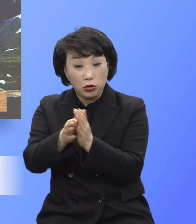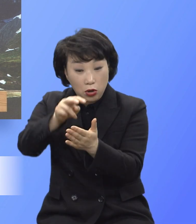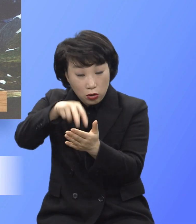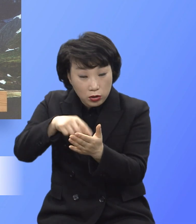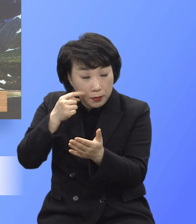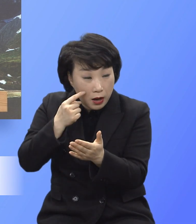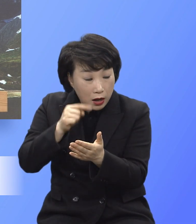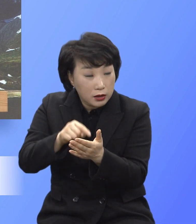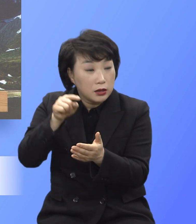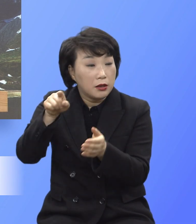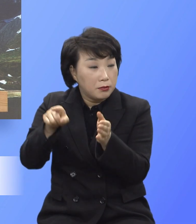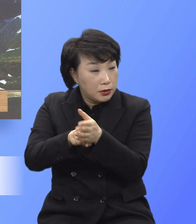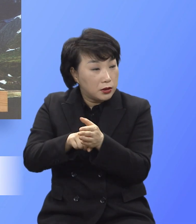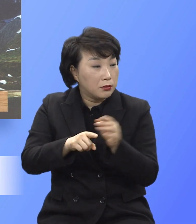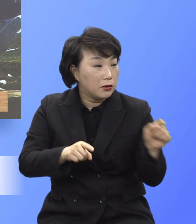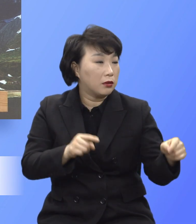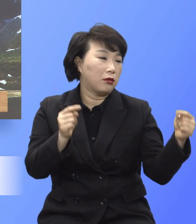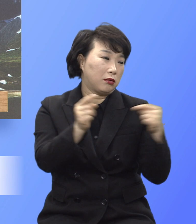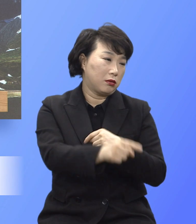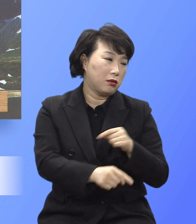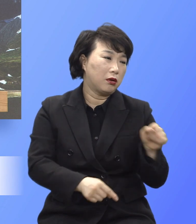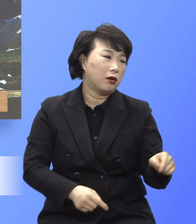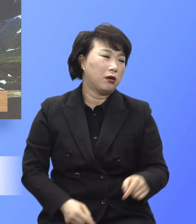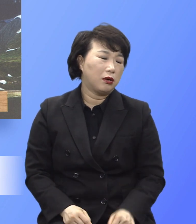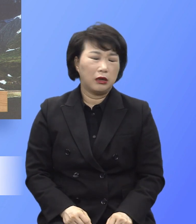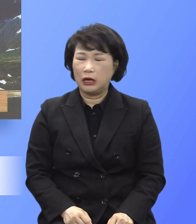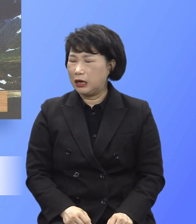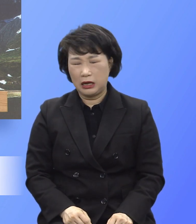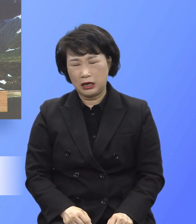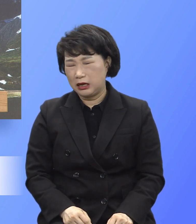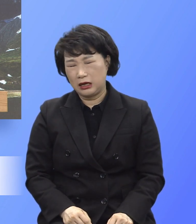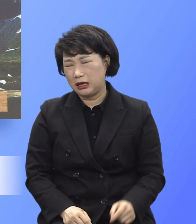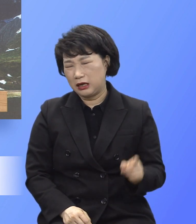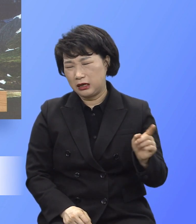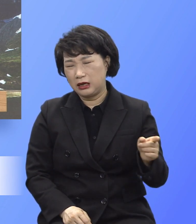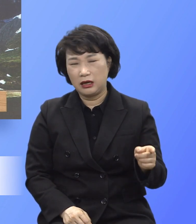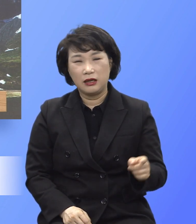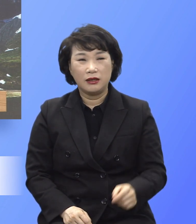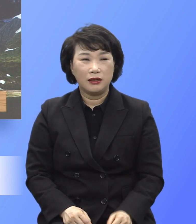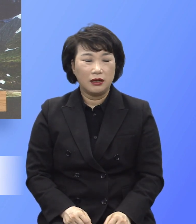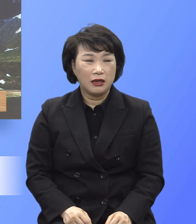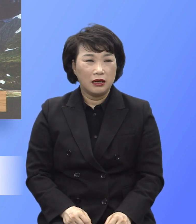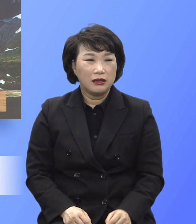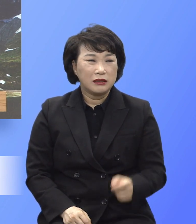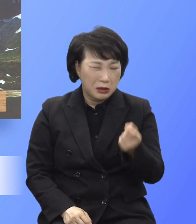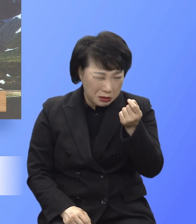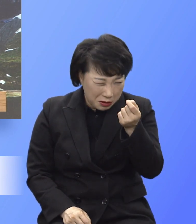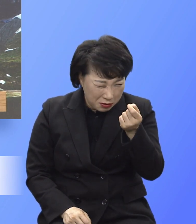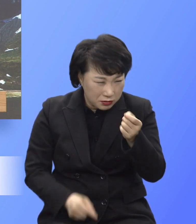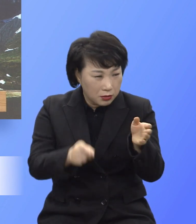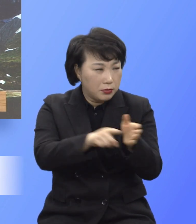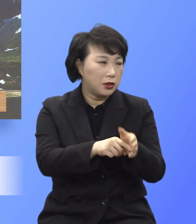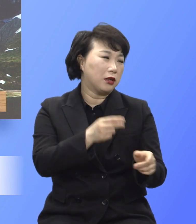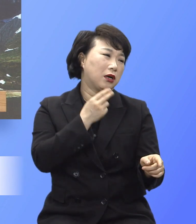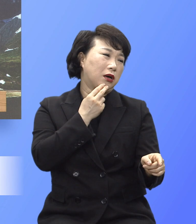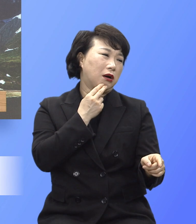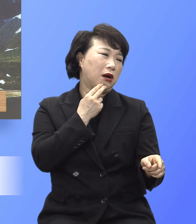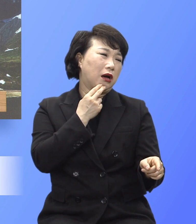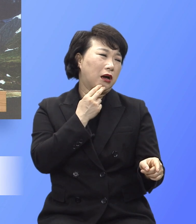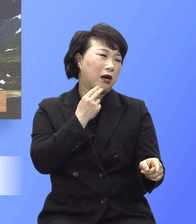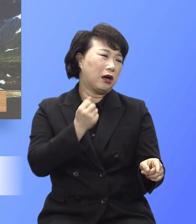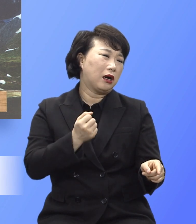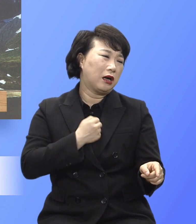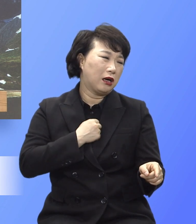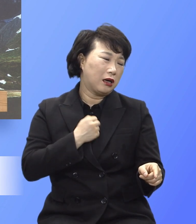말하고 있는 믿음에 대해서 쥐꼬리는 그만두고 여러분 명털 하나만큼도 믿음이 없는